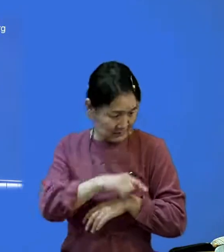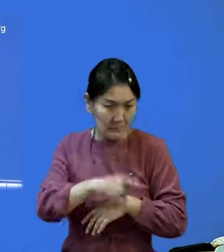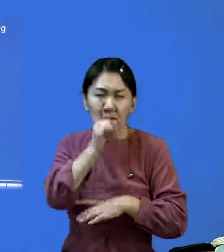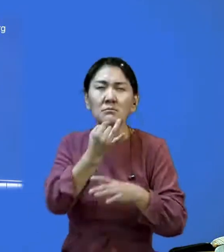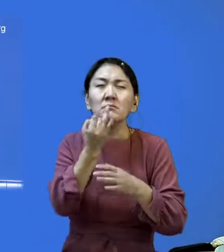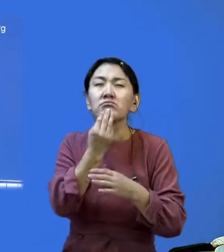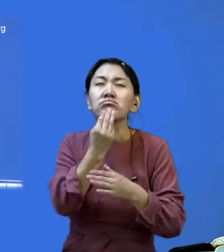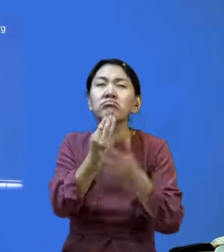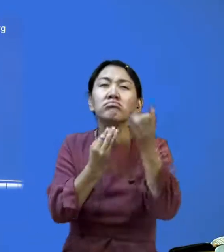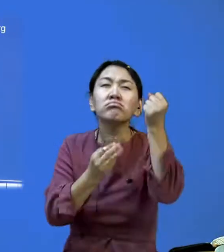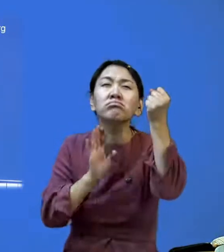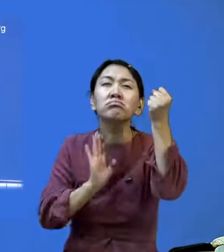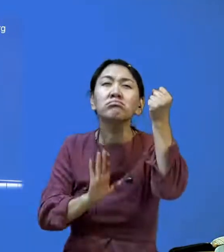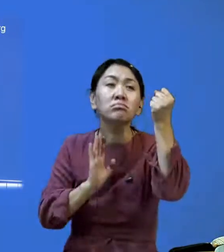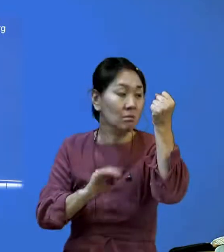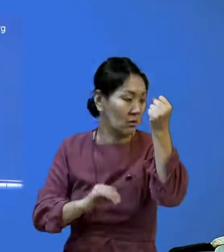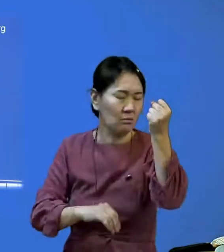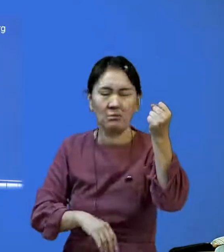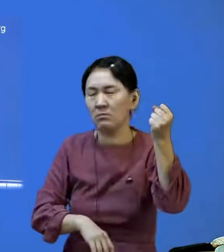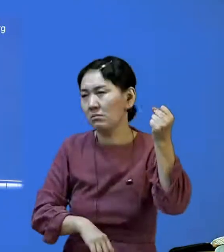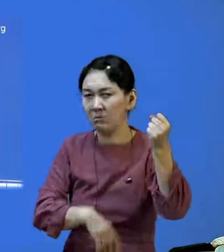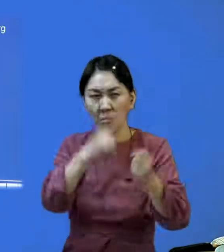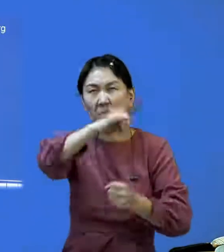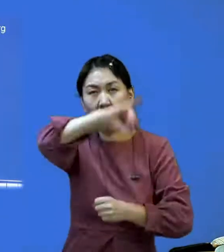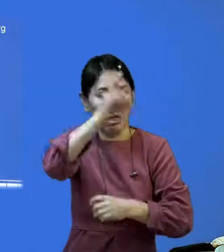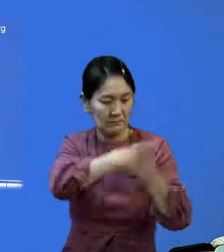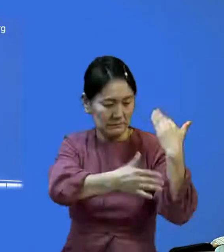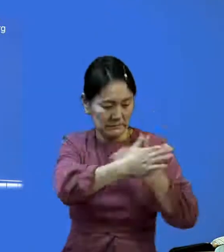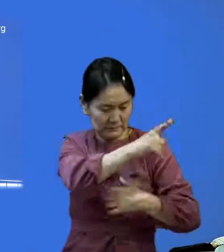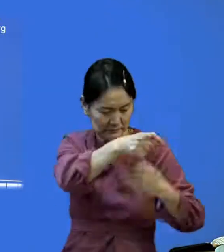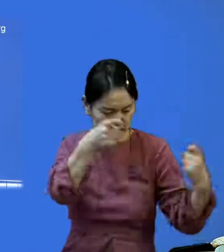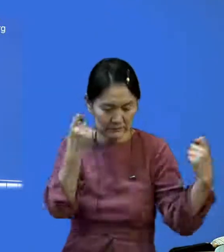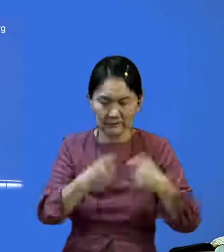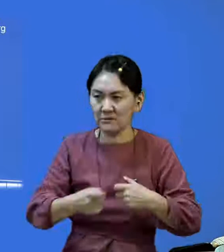чи хадгалсаар л байна уу? Бурхныг хараад үх гэсэн.